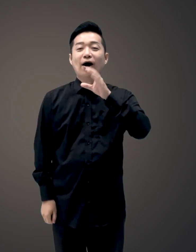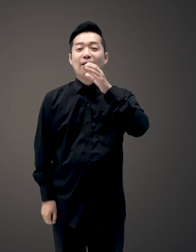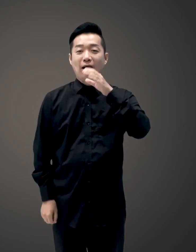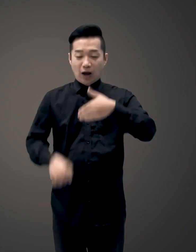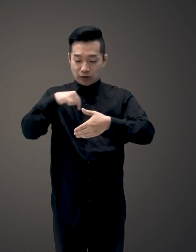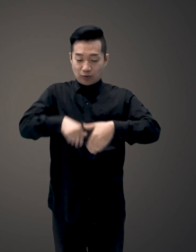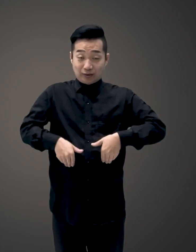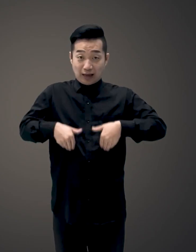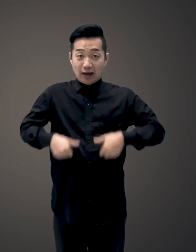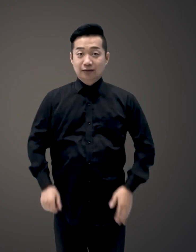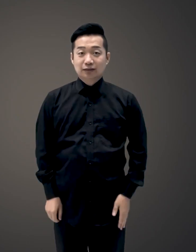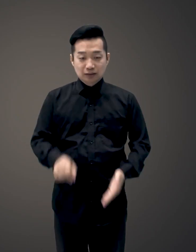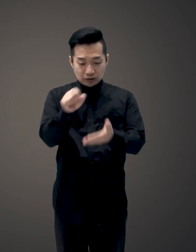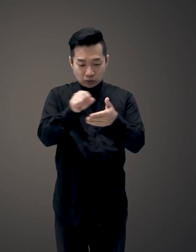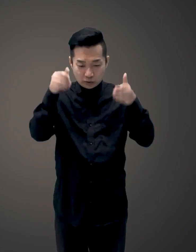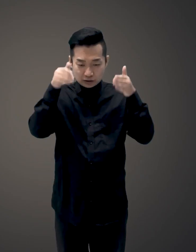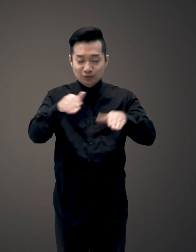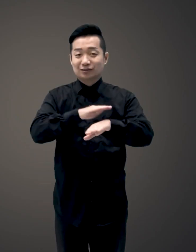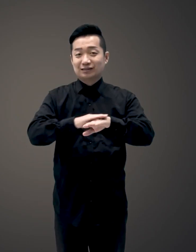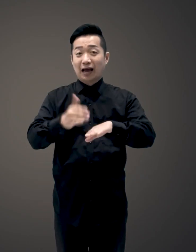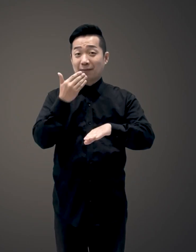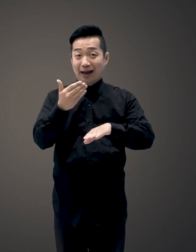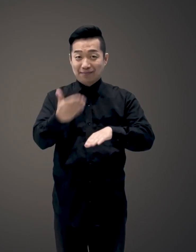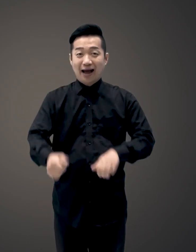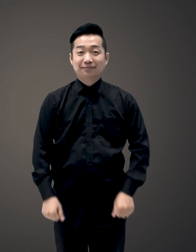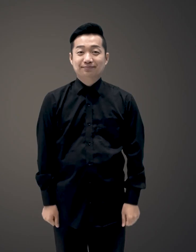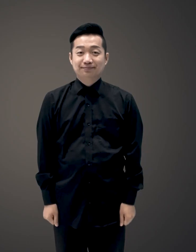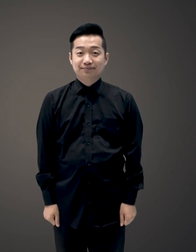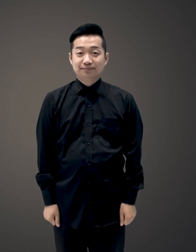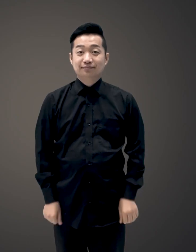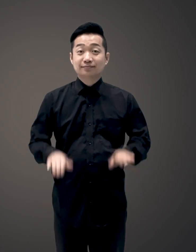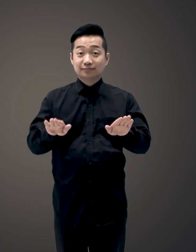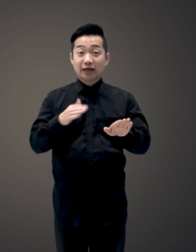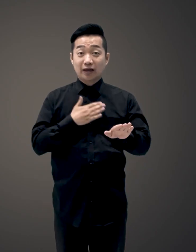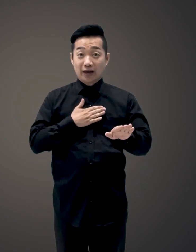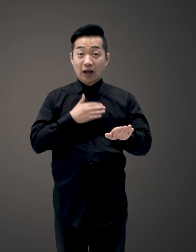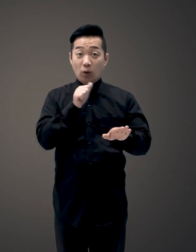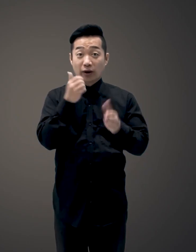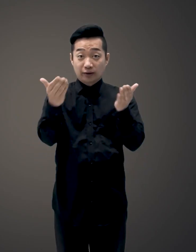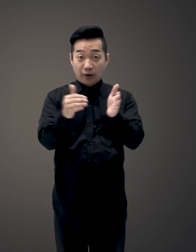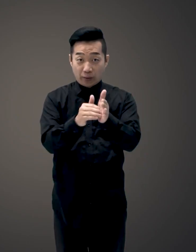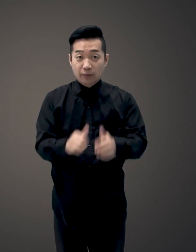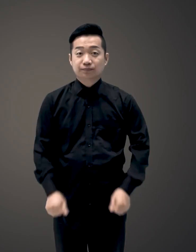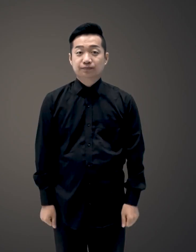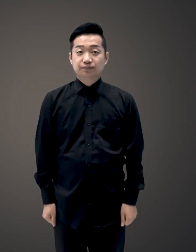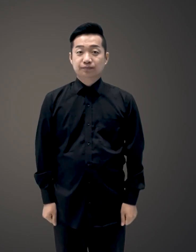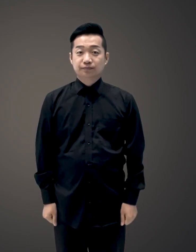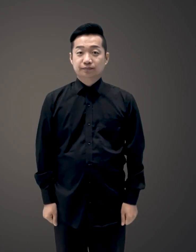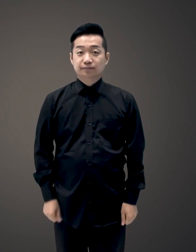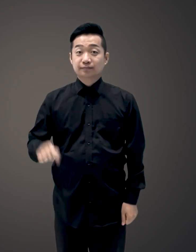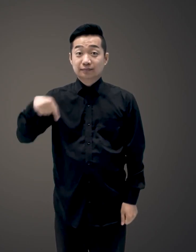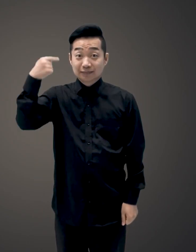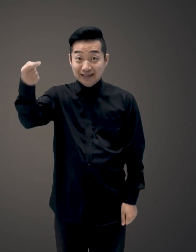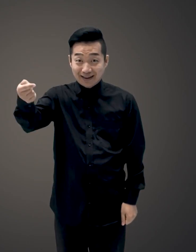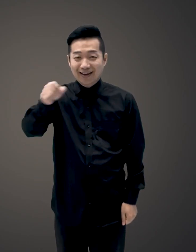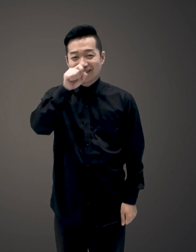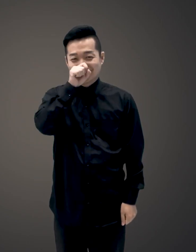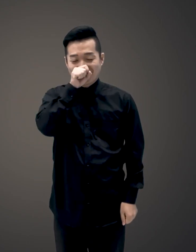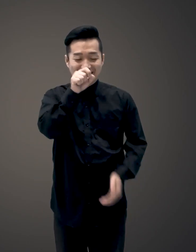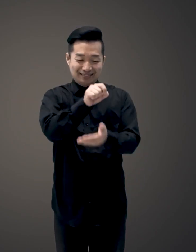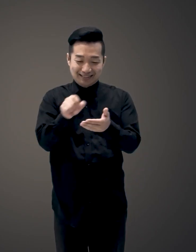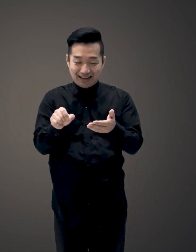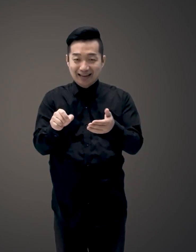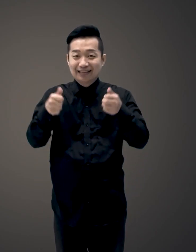뱃속도 따뜻해지고 소설에 집중이 잘 된답니다. 이제까지 제 소개를 마쳤고요. 그러면 다음에도